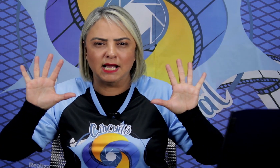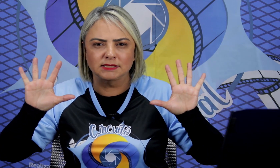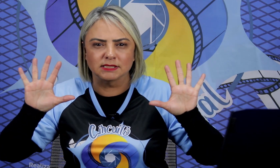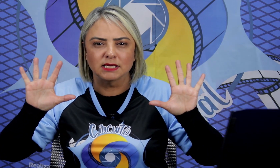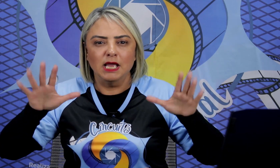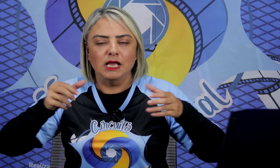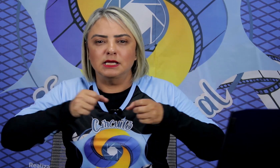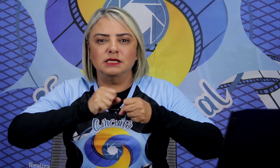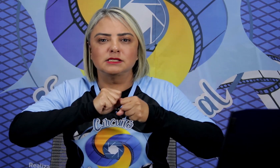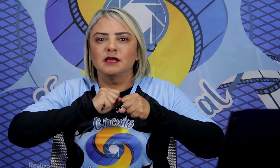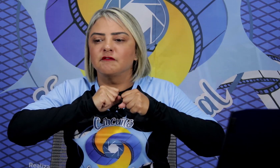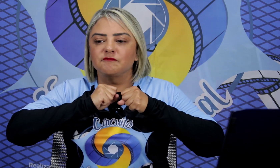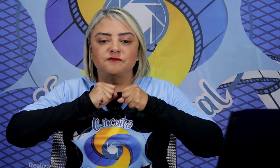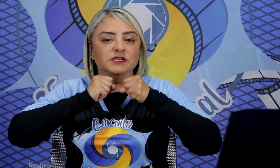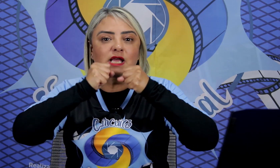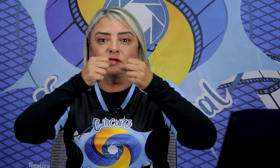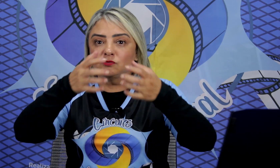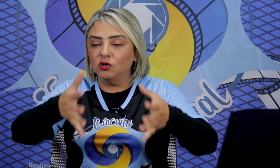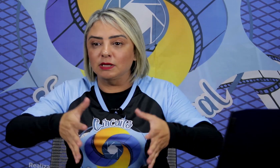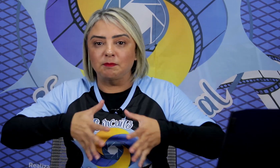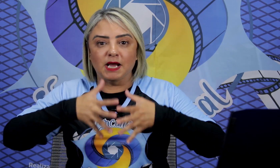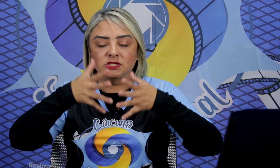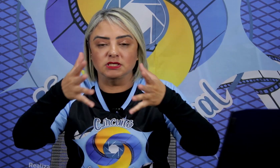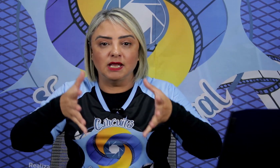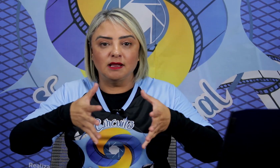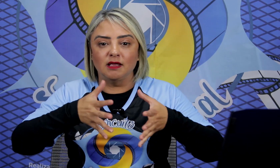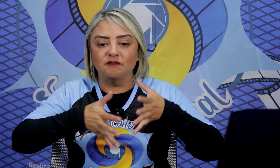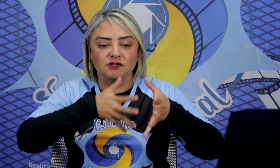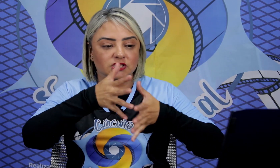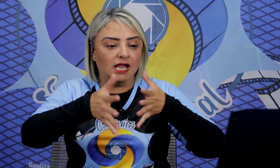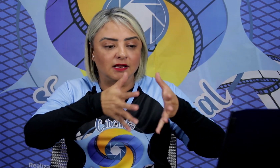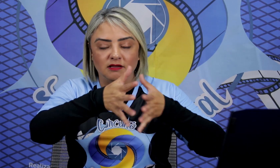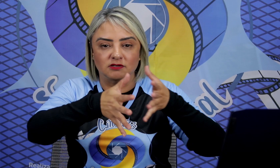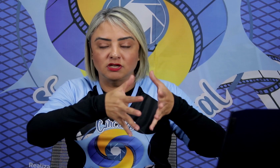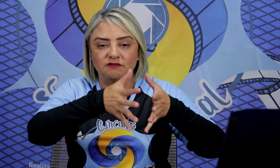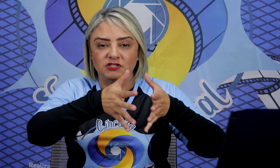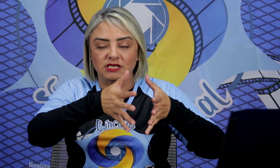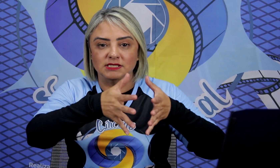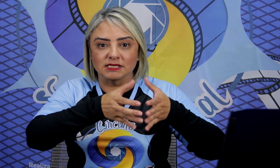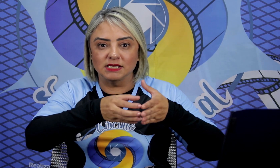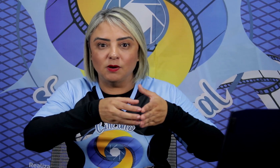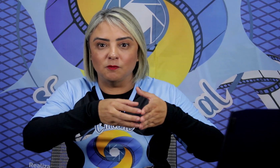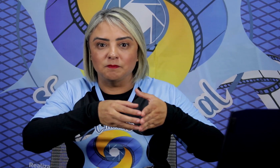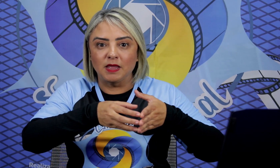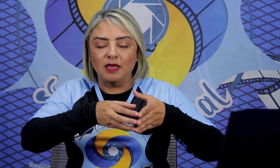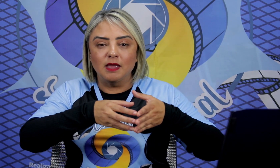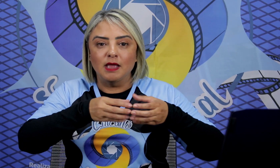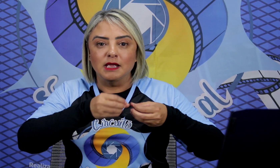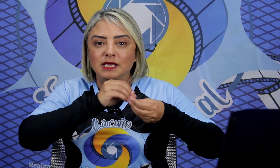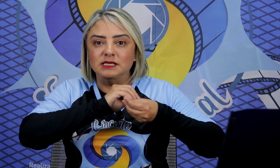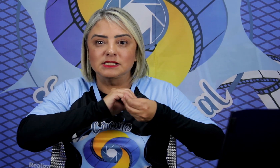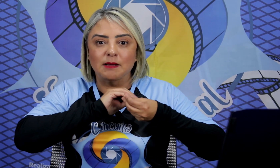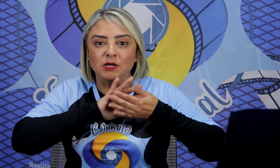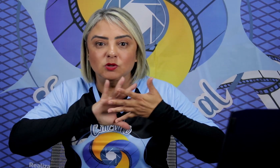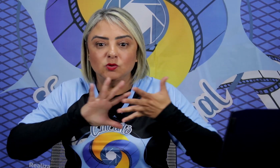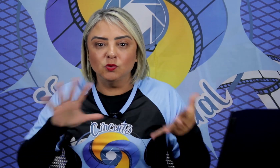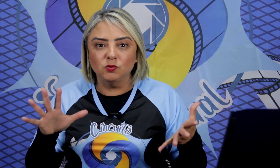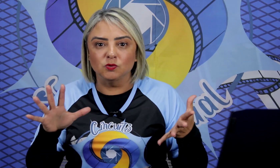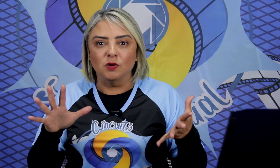galáxia, que eles fizeram toda a parte, né, de evangelização, que eles sabem tudo,